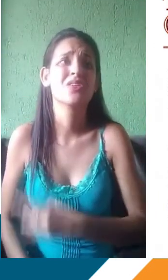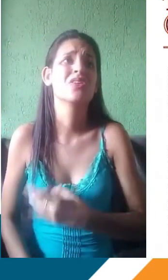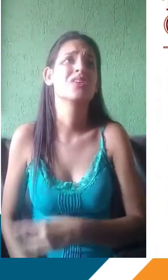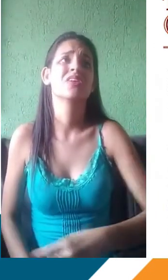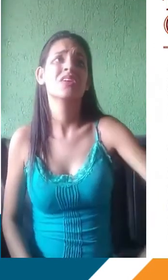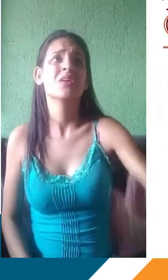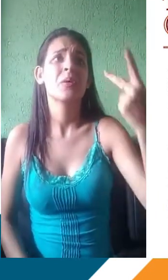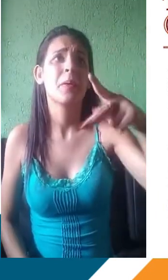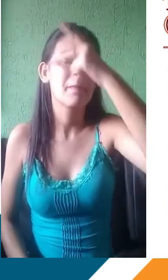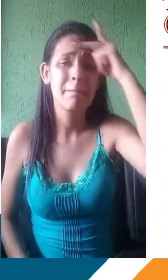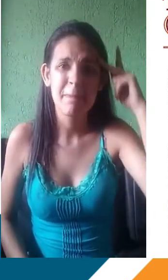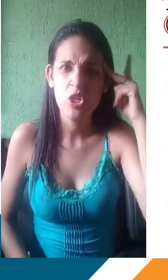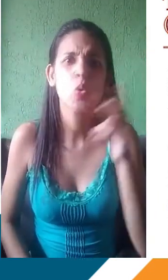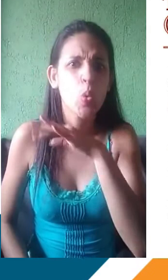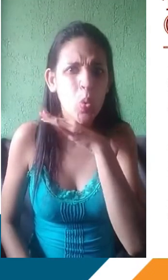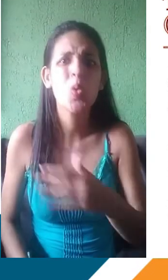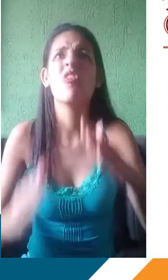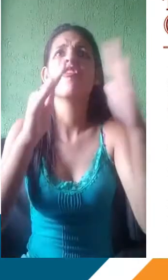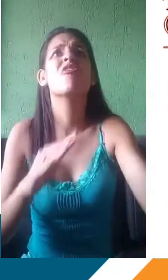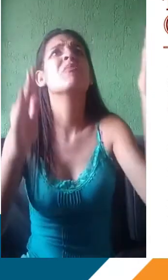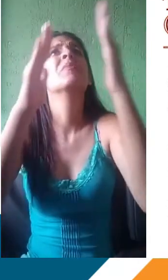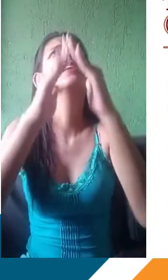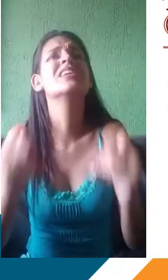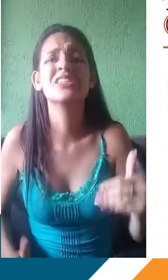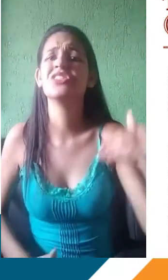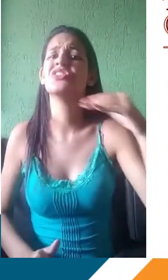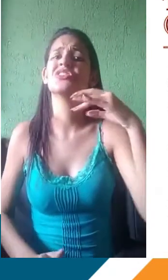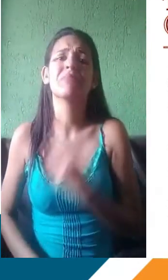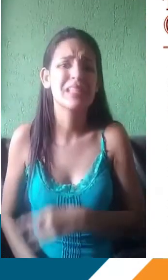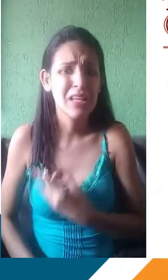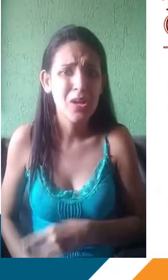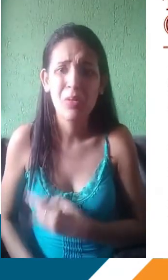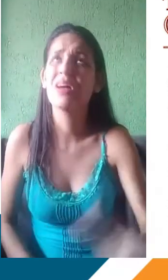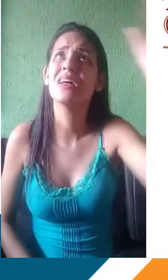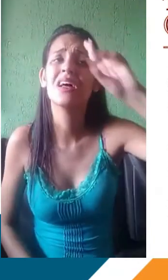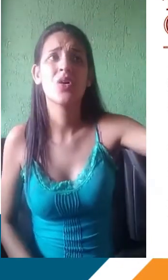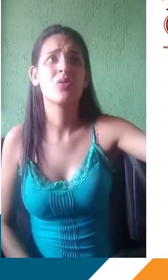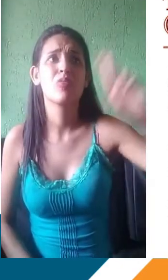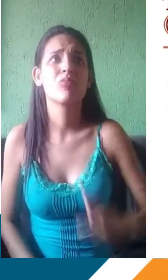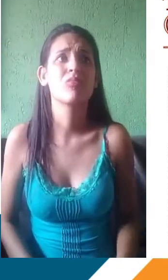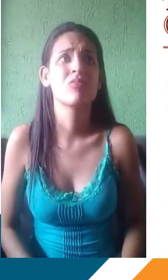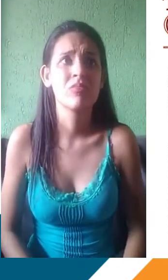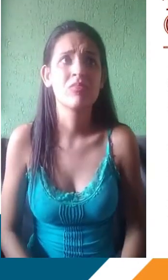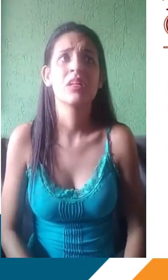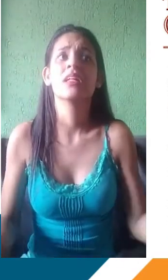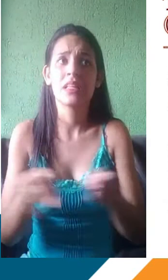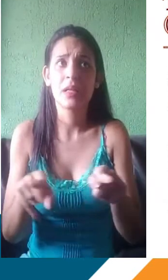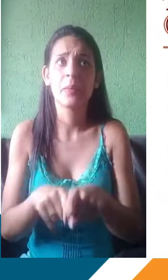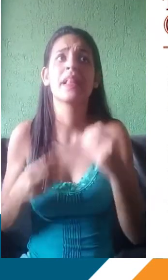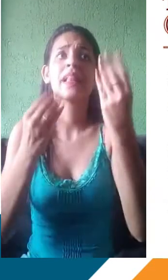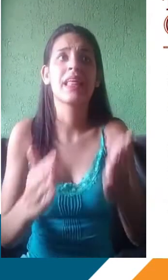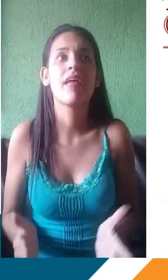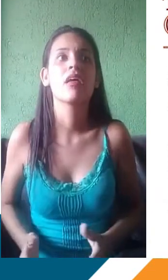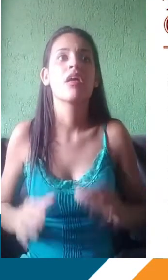e covarde. Vamos pedir piedade, Senhor, piedade. Lhes dê grandeza e um pouco de coragem. Vamos ao